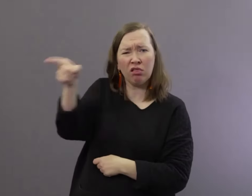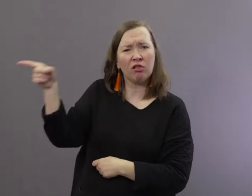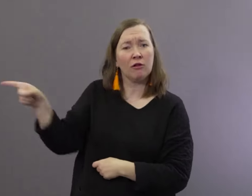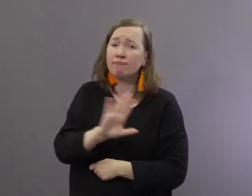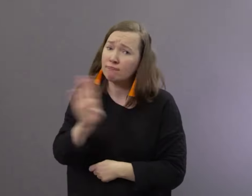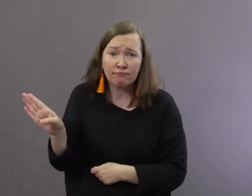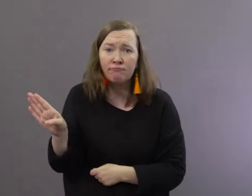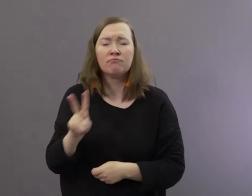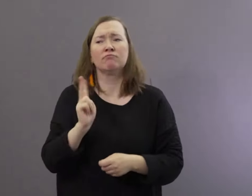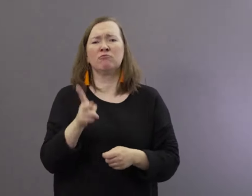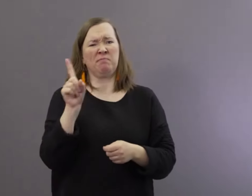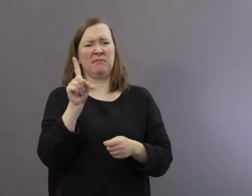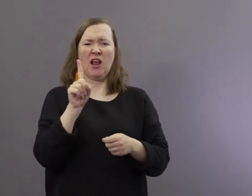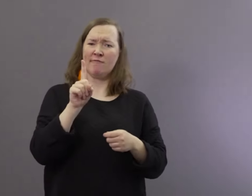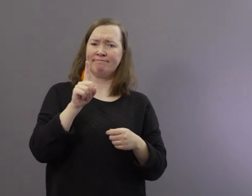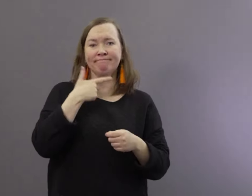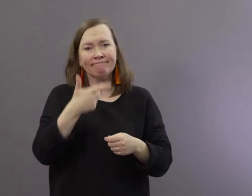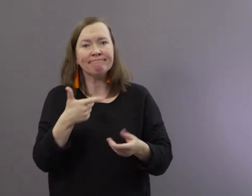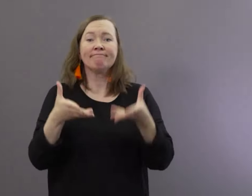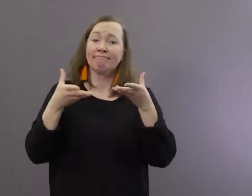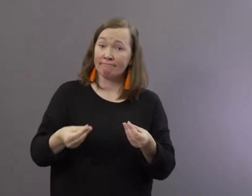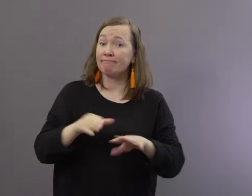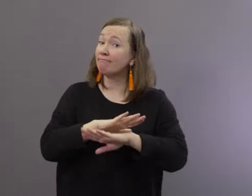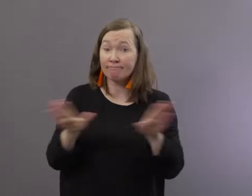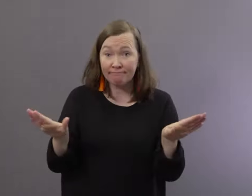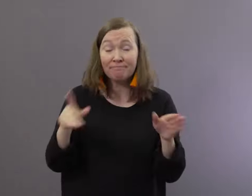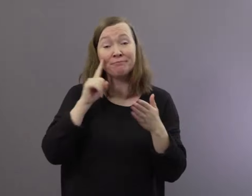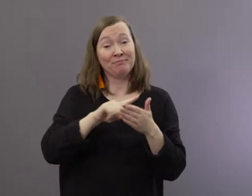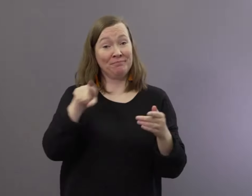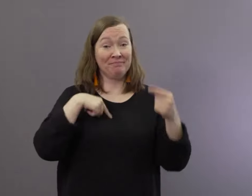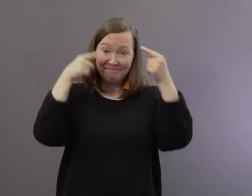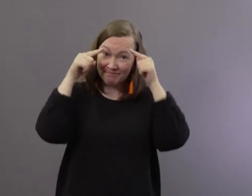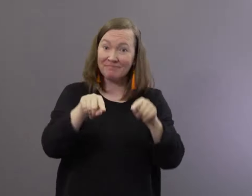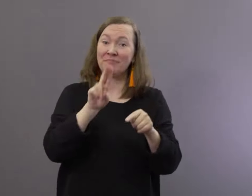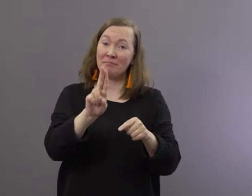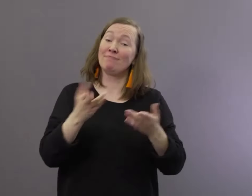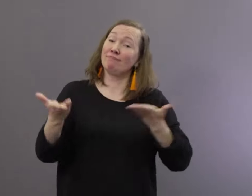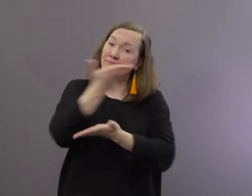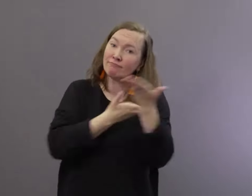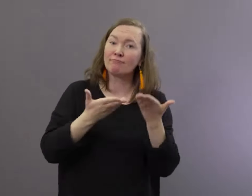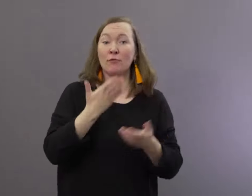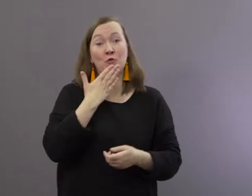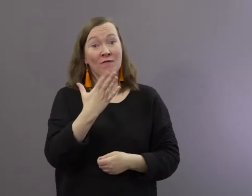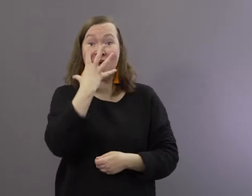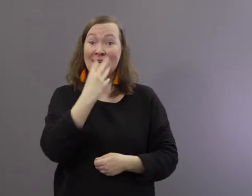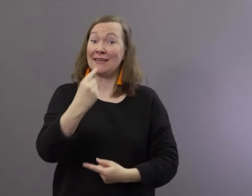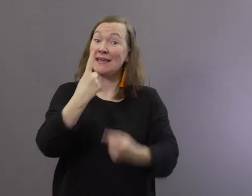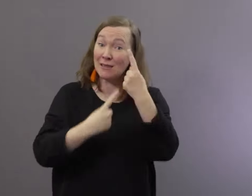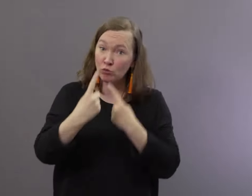chatissa. Eli ei mitään henkilöihin viittaavaa, eikä mitään rumaa käytöstä. Eli keskitymme